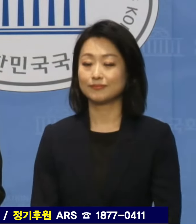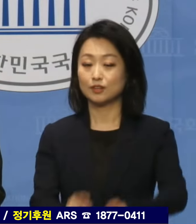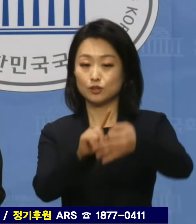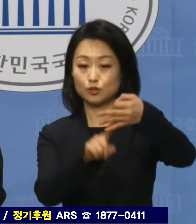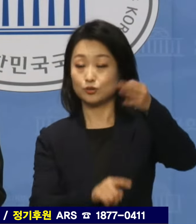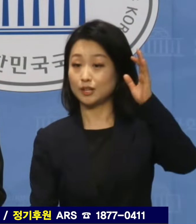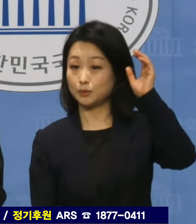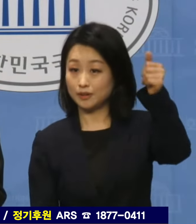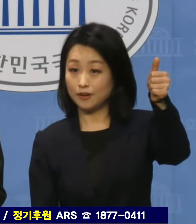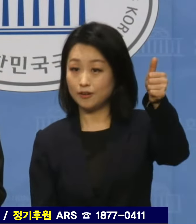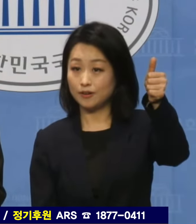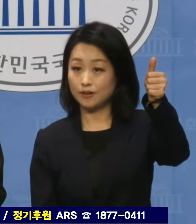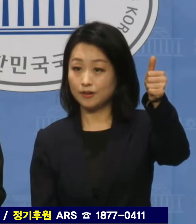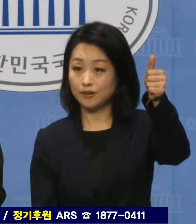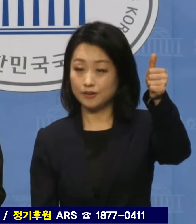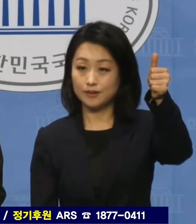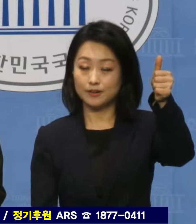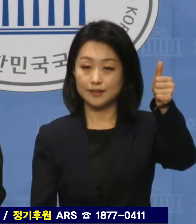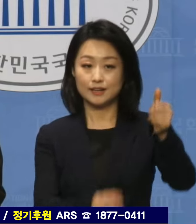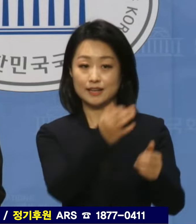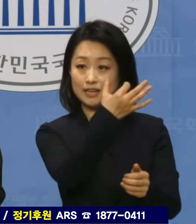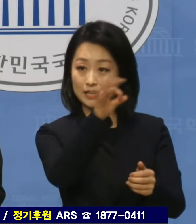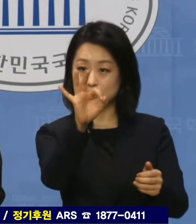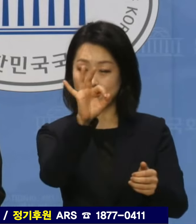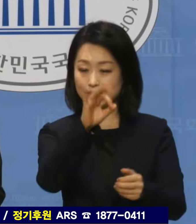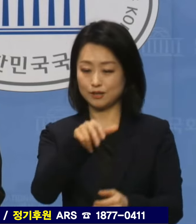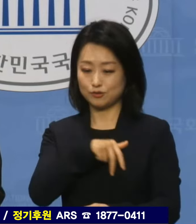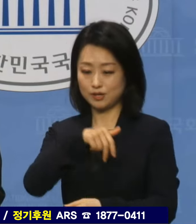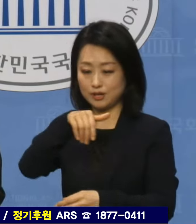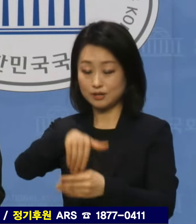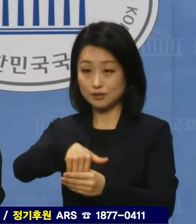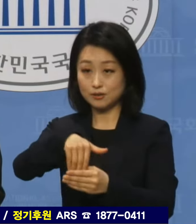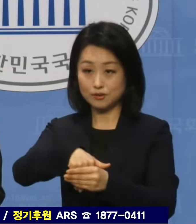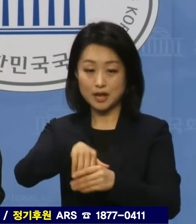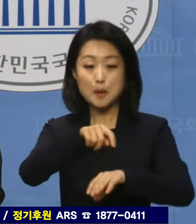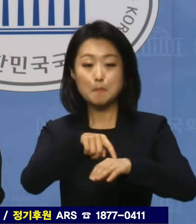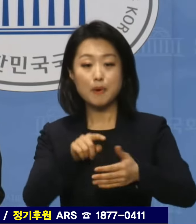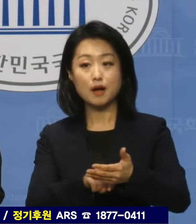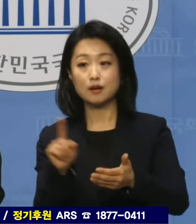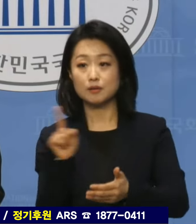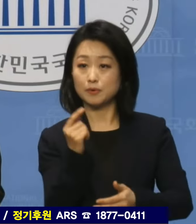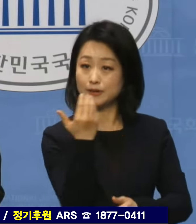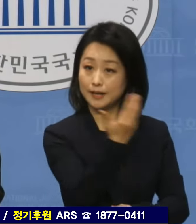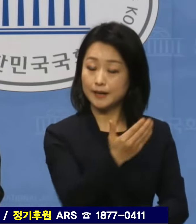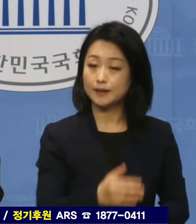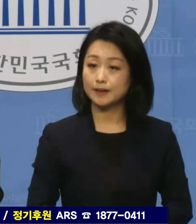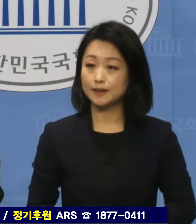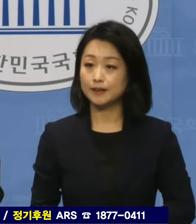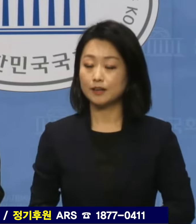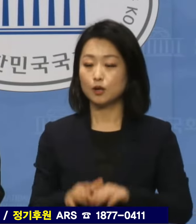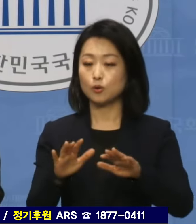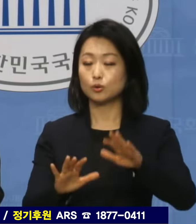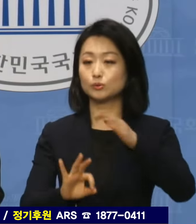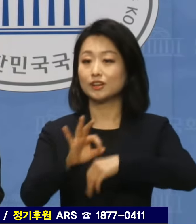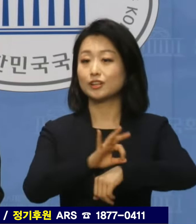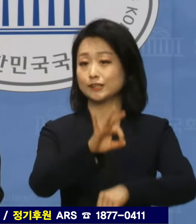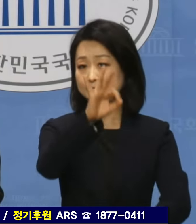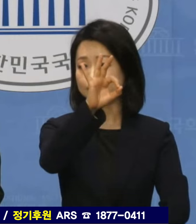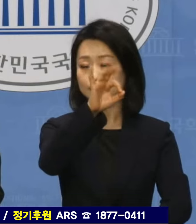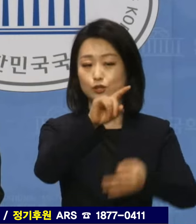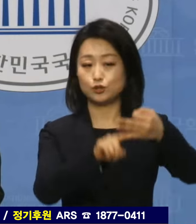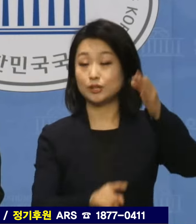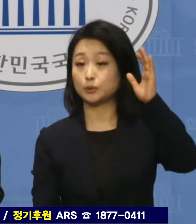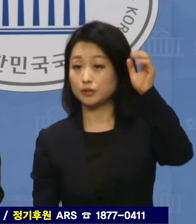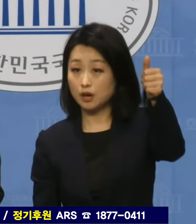윤석열 대통령이 받아들인 총선 민의는 도대체 무엇입니까? 오늘 오전 10시